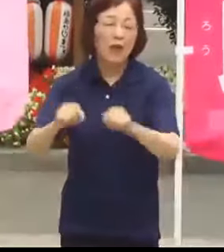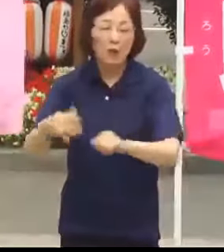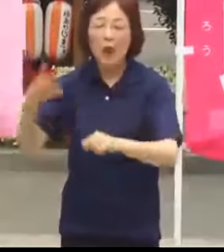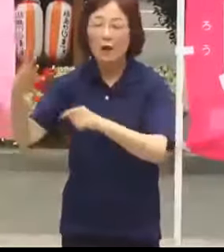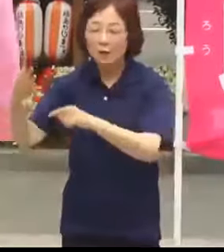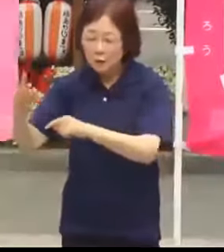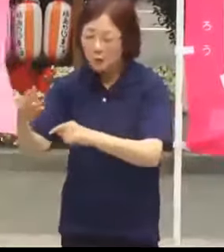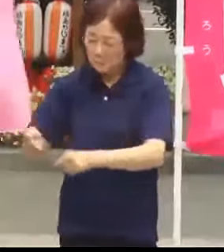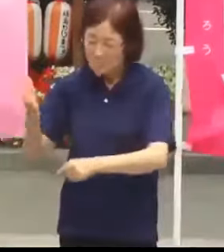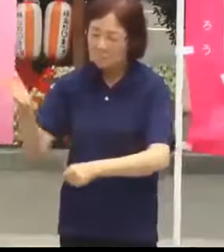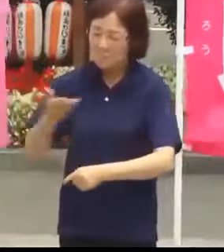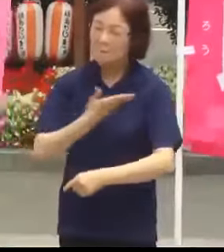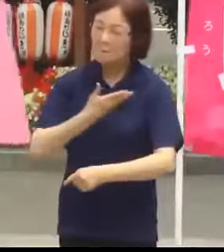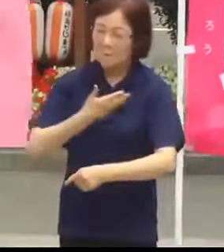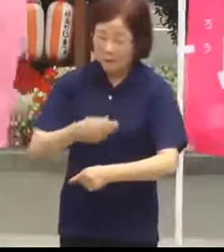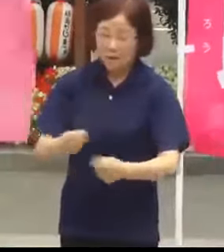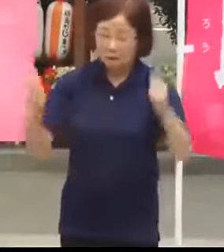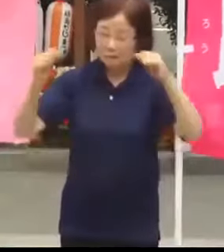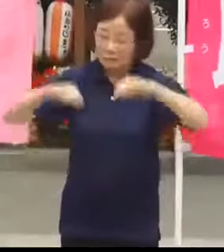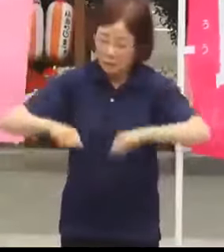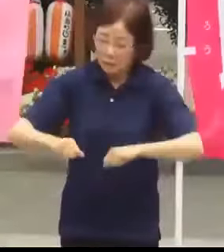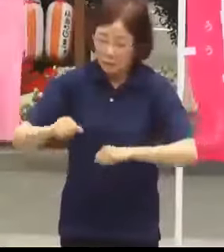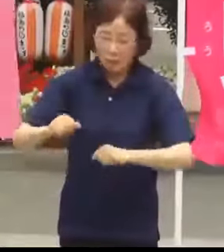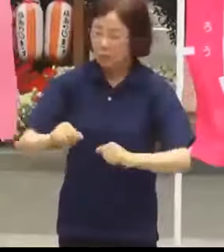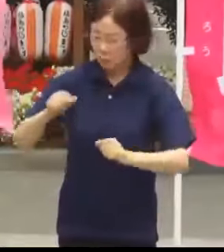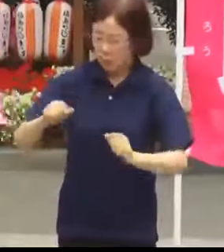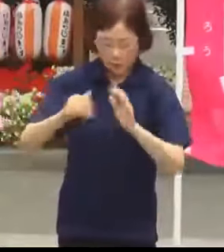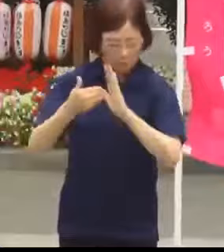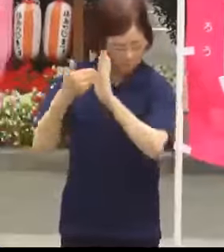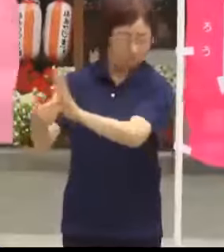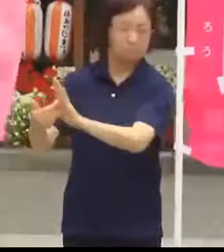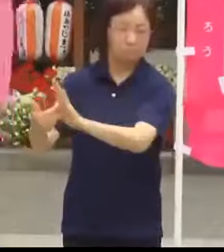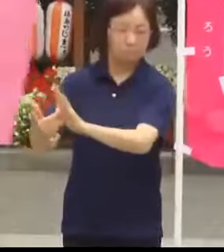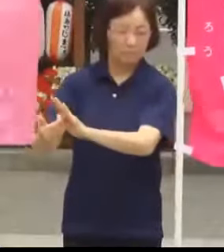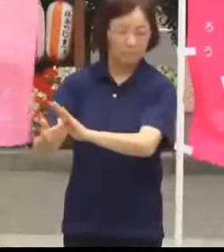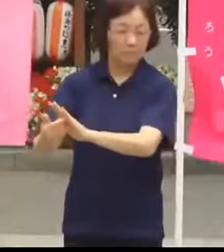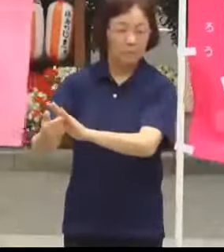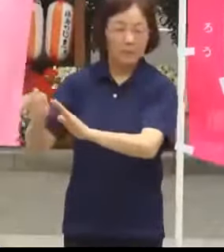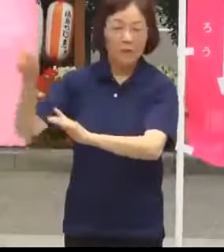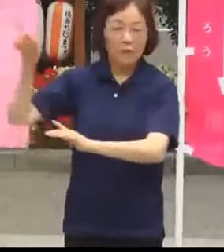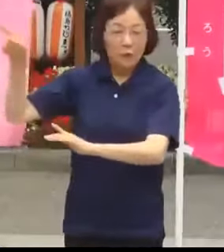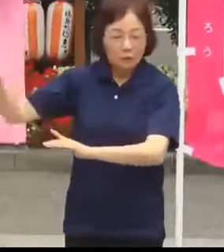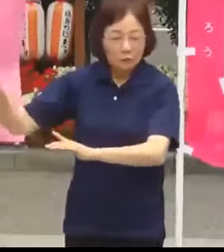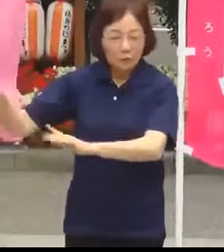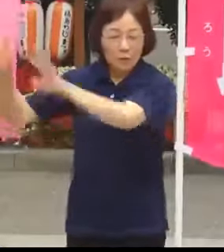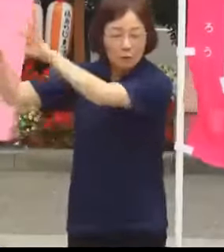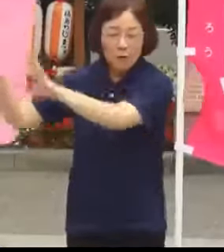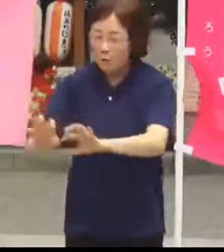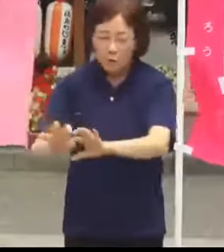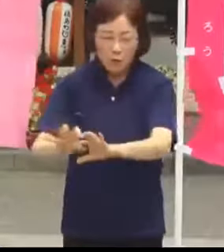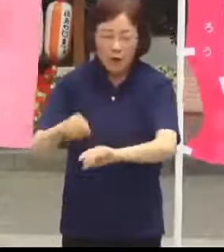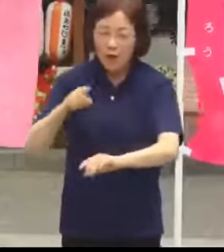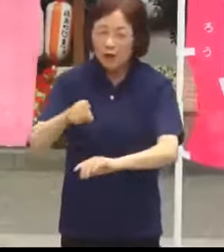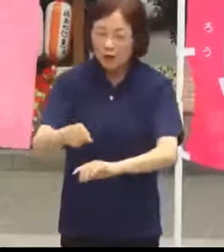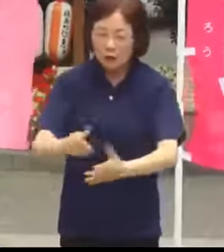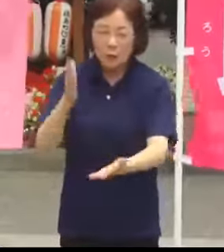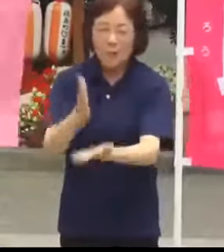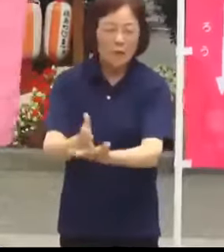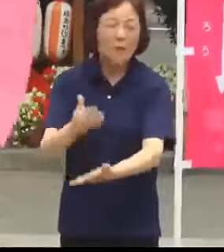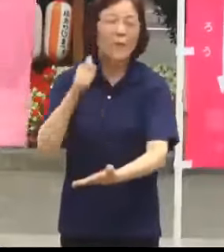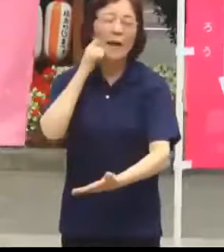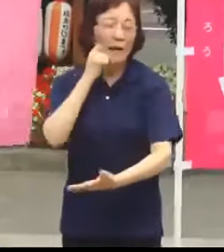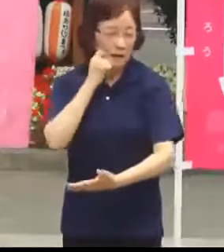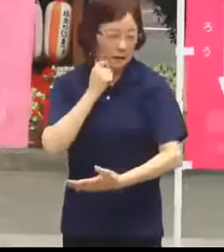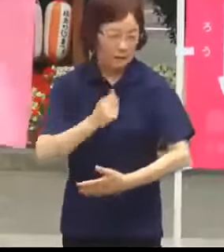側の言う通りにやってみようたっていうこともしないですよもうそんな永田町の論理やってたらブレーキかからないじゃないです